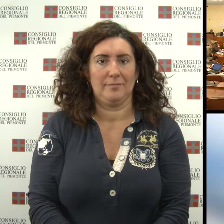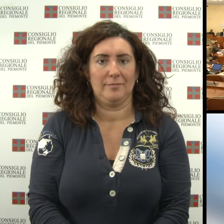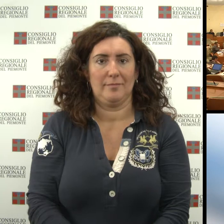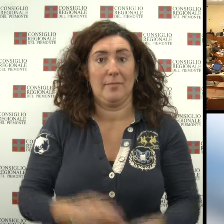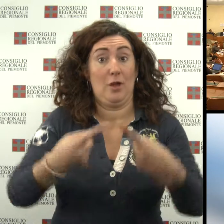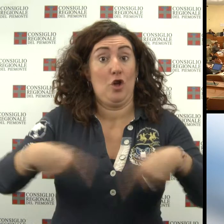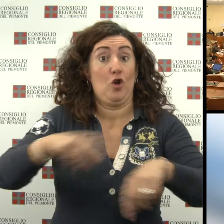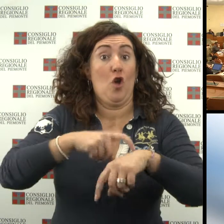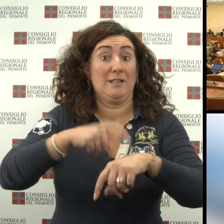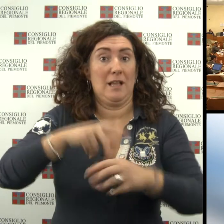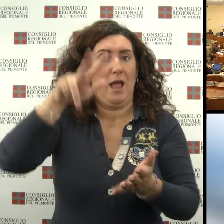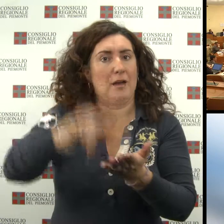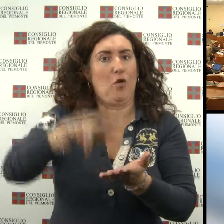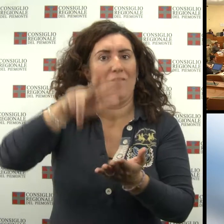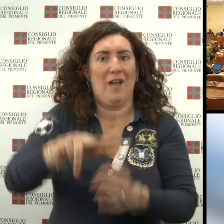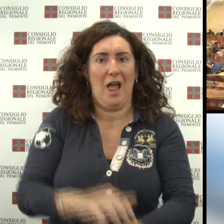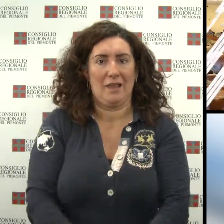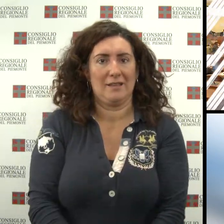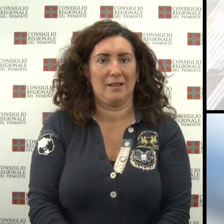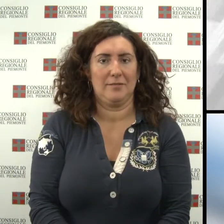Convalida dei consiglieri.